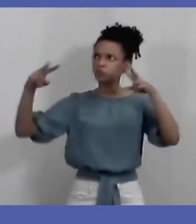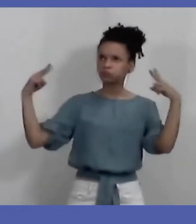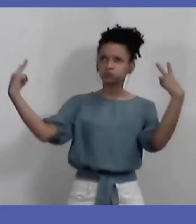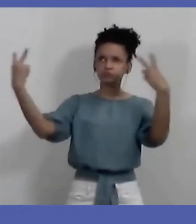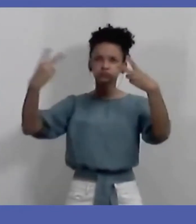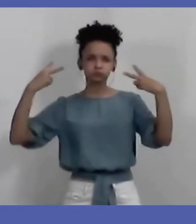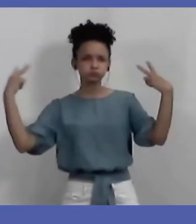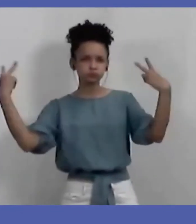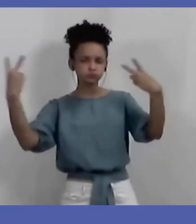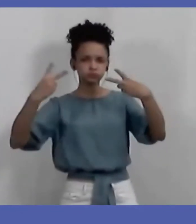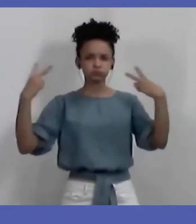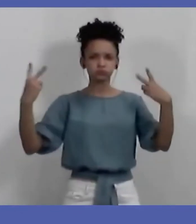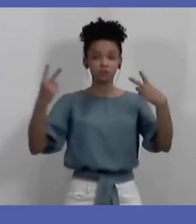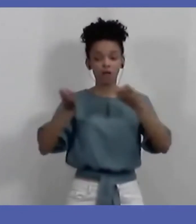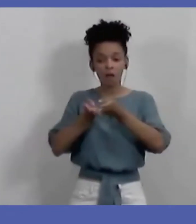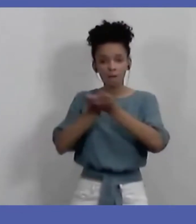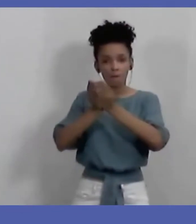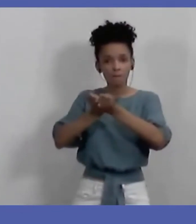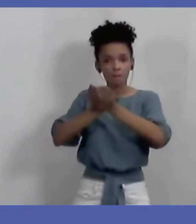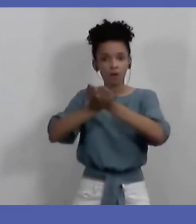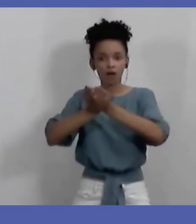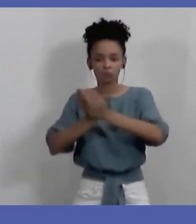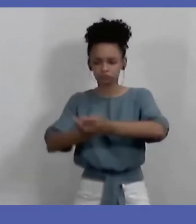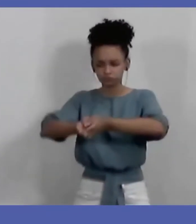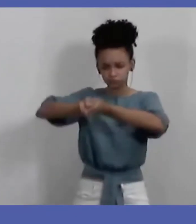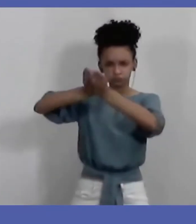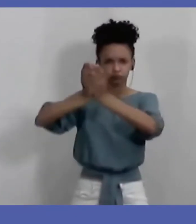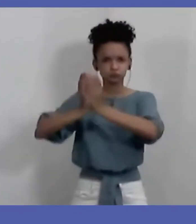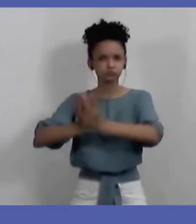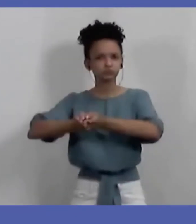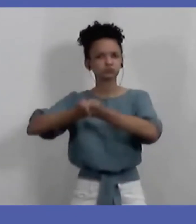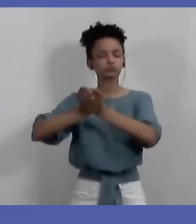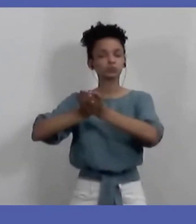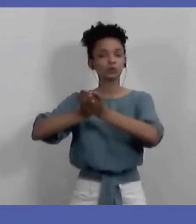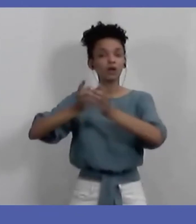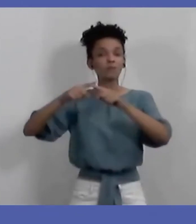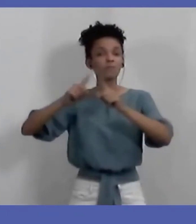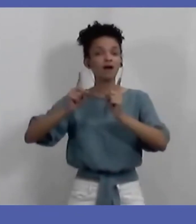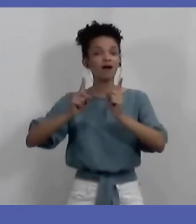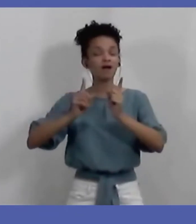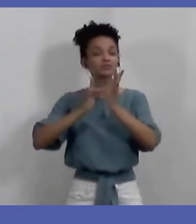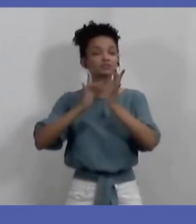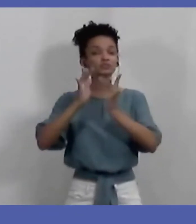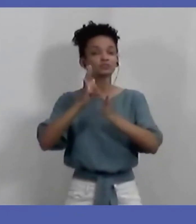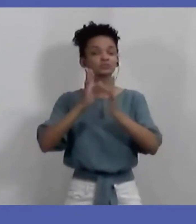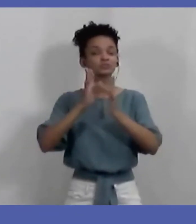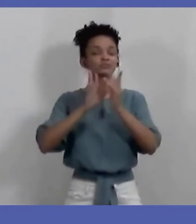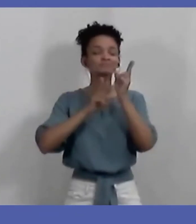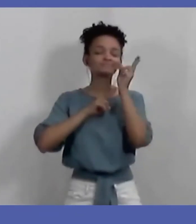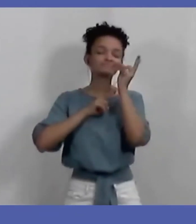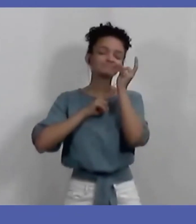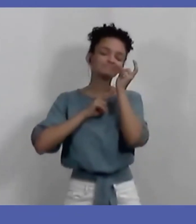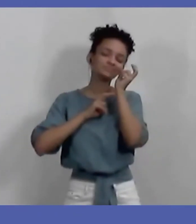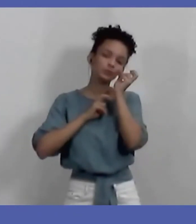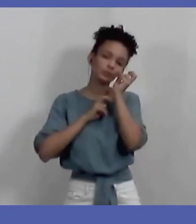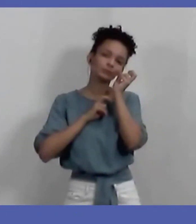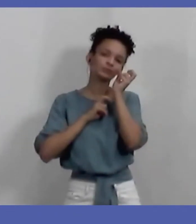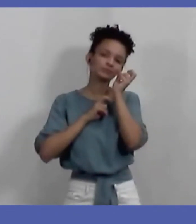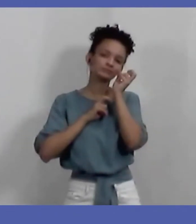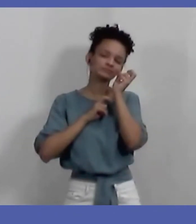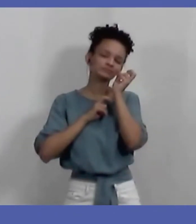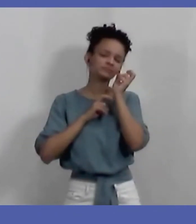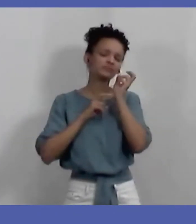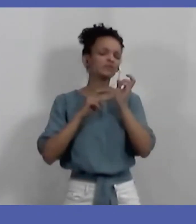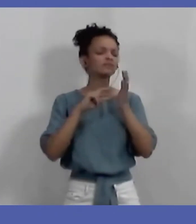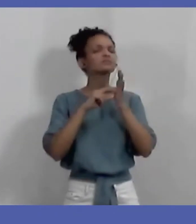ondas. Entretanto, Jesus dormia. O que quero dizer com isso, irmãos? O Senhor, quando